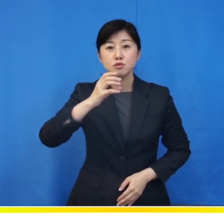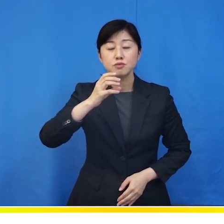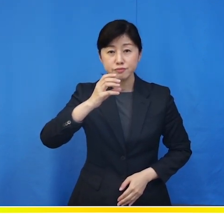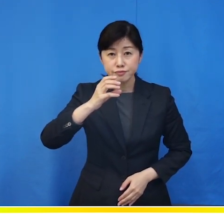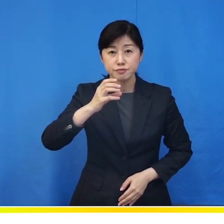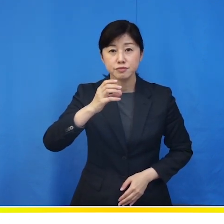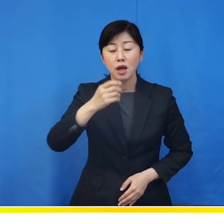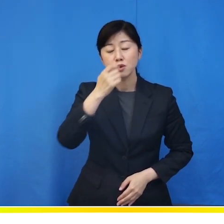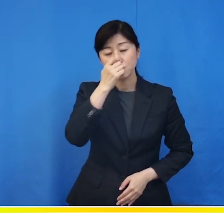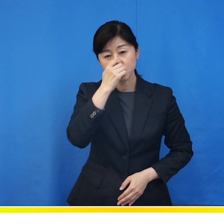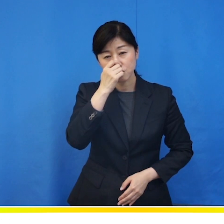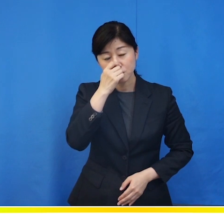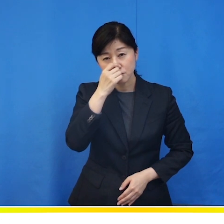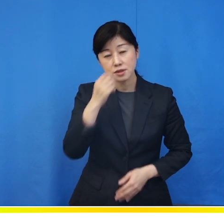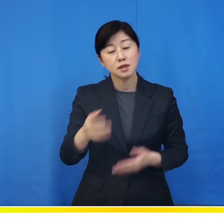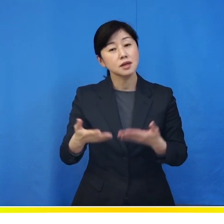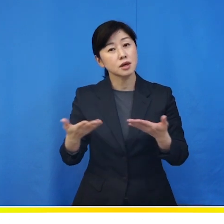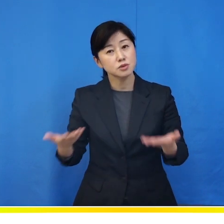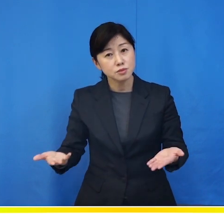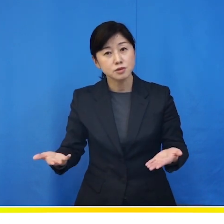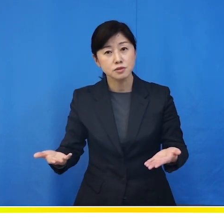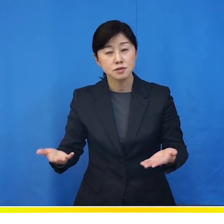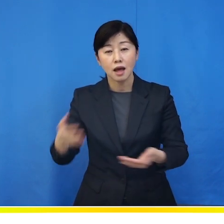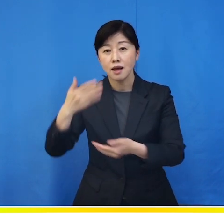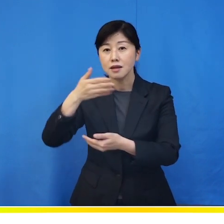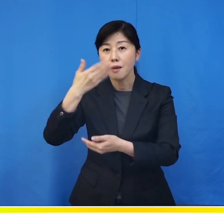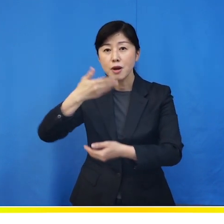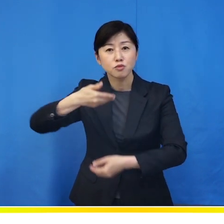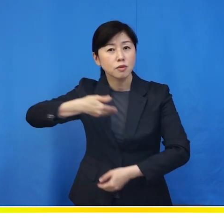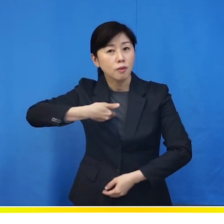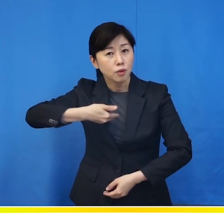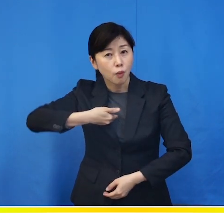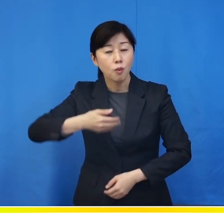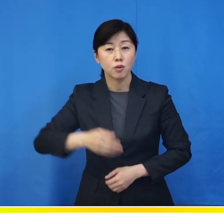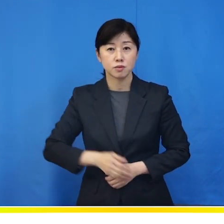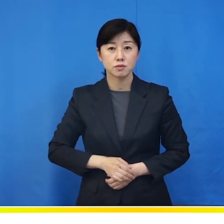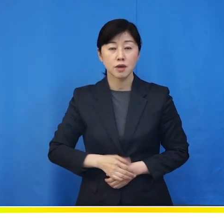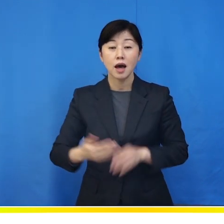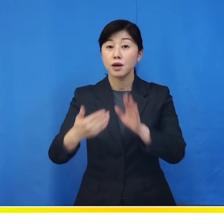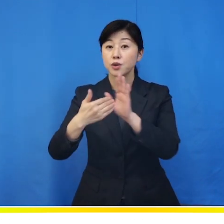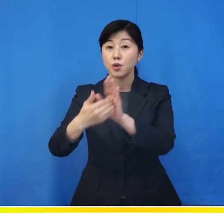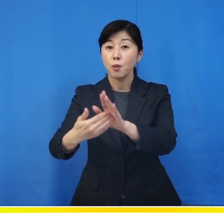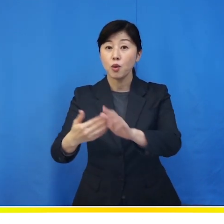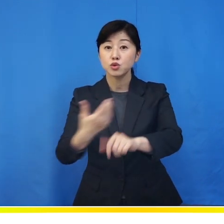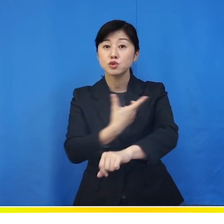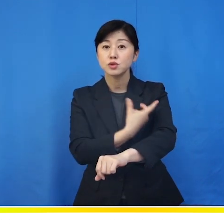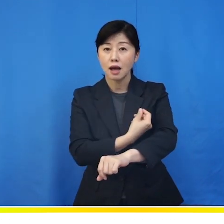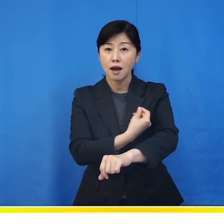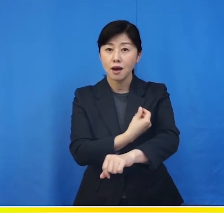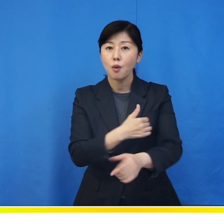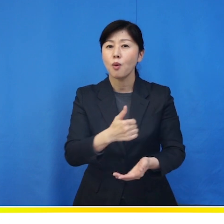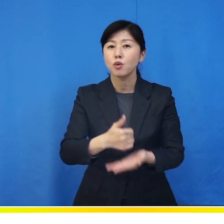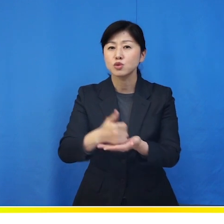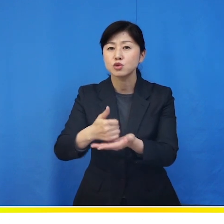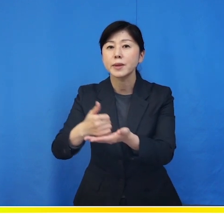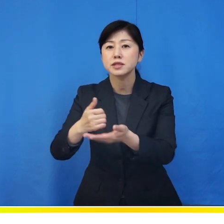十分な休養と栄養予防接種をお勧めします